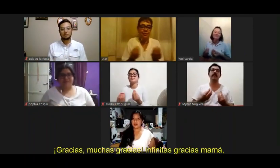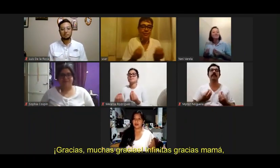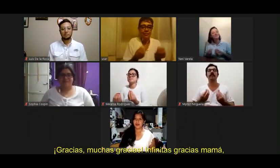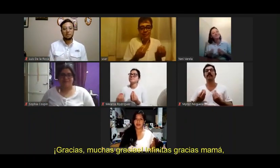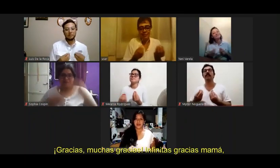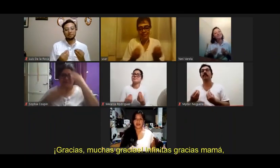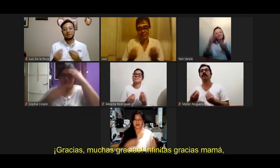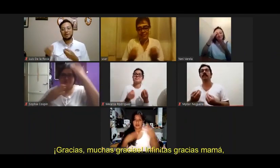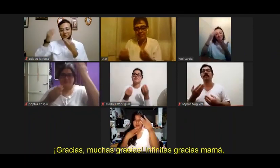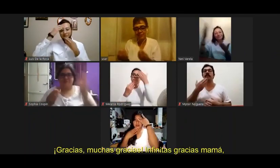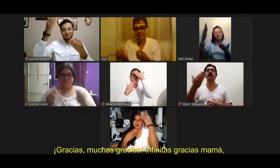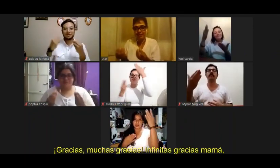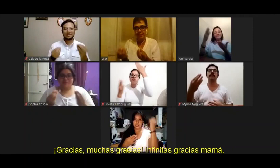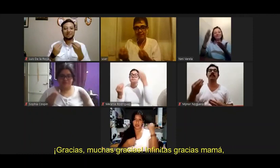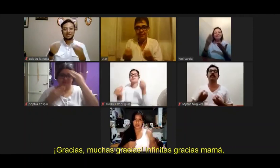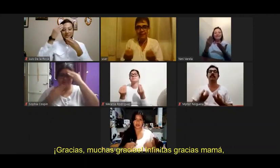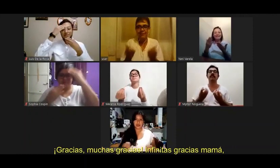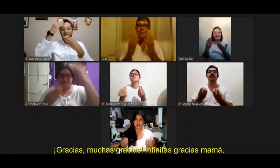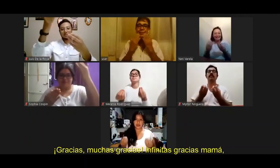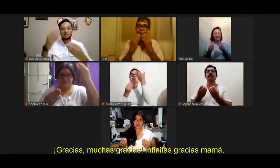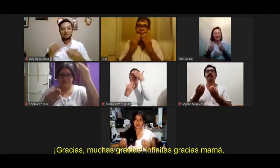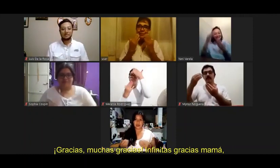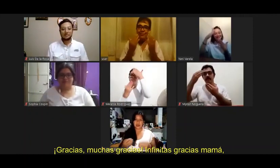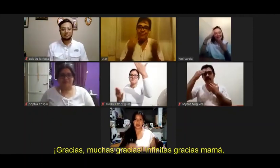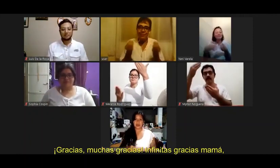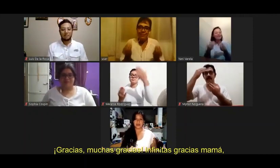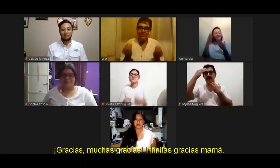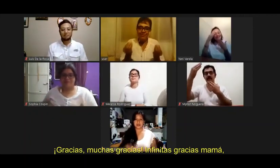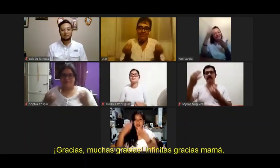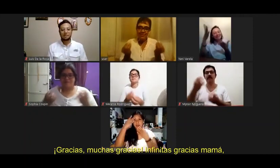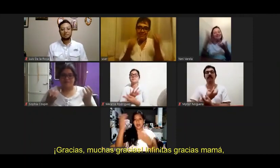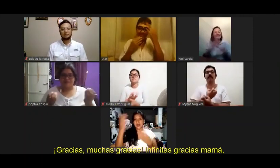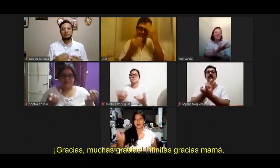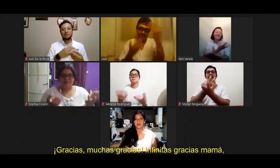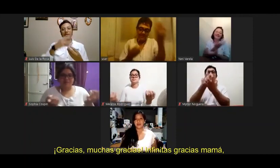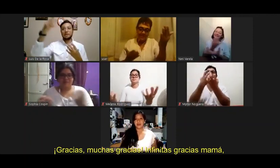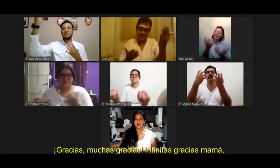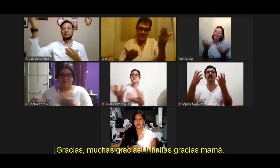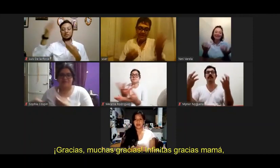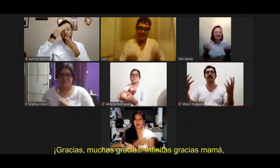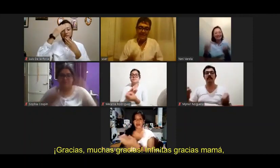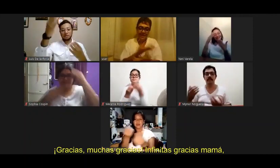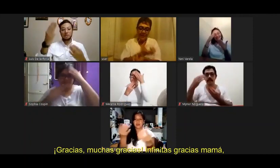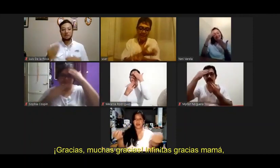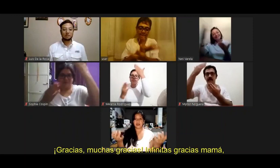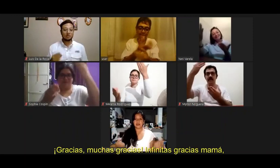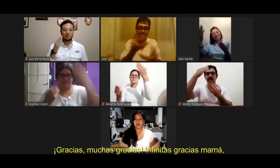Gracias, muchas gracias, infinitas gracias